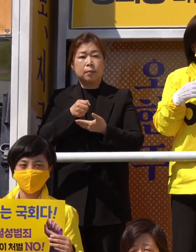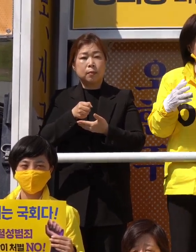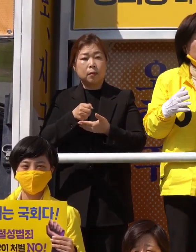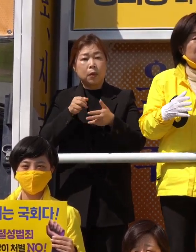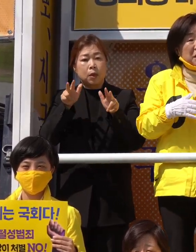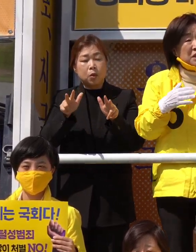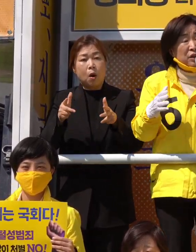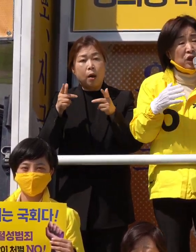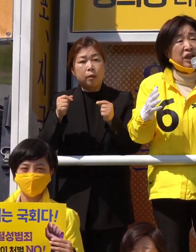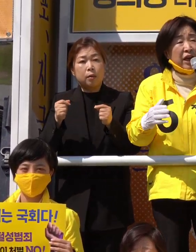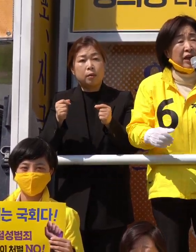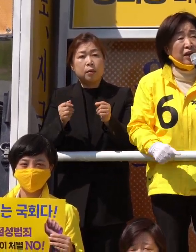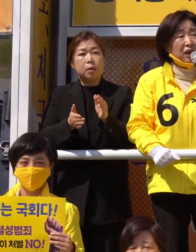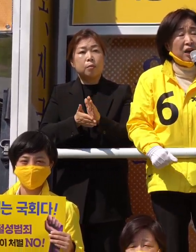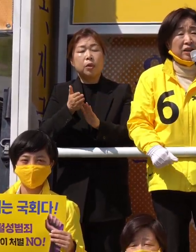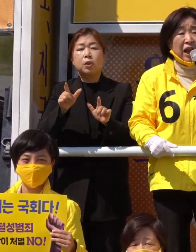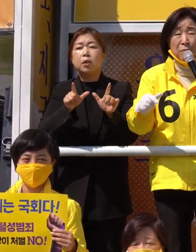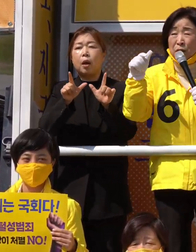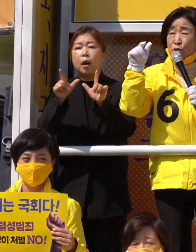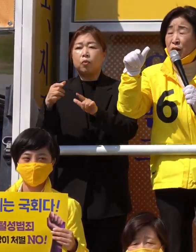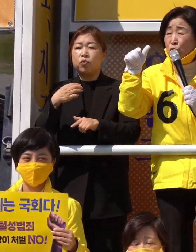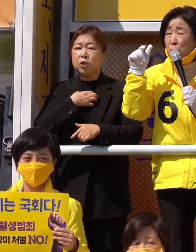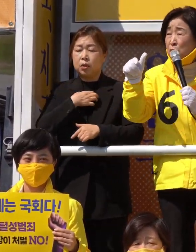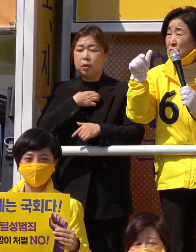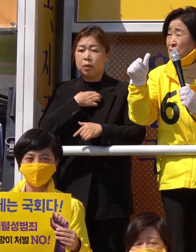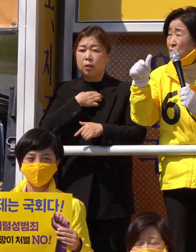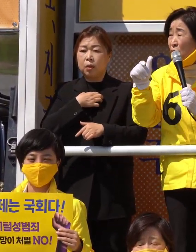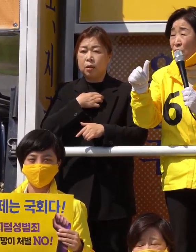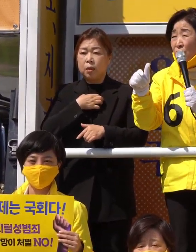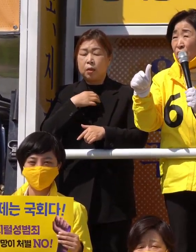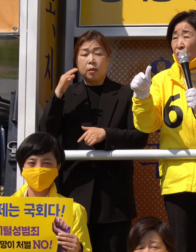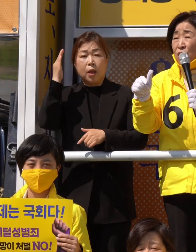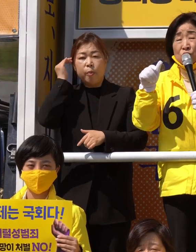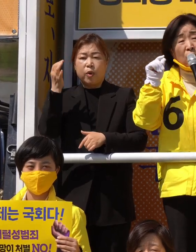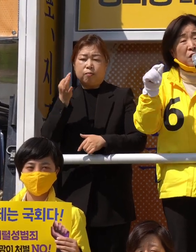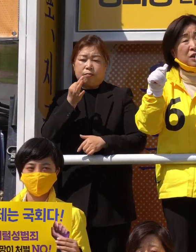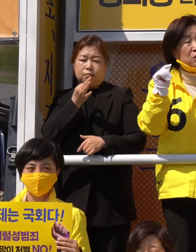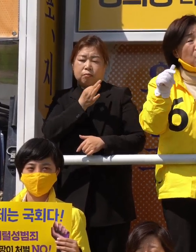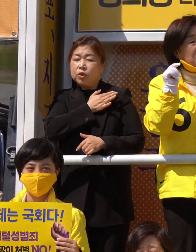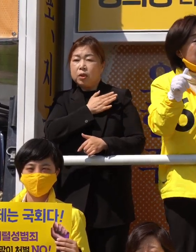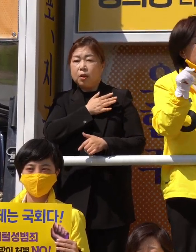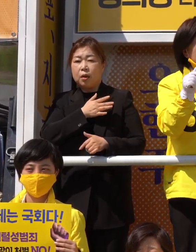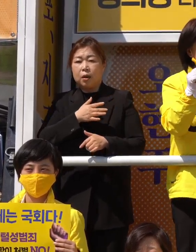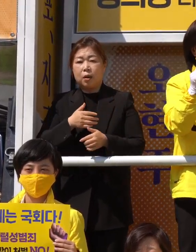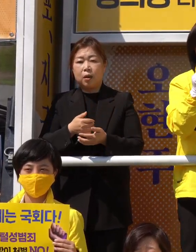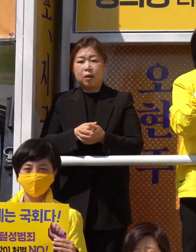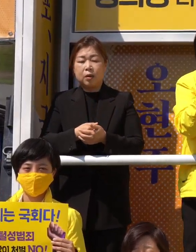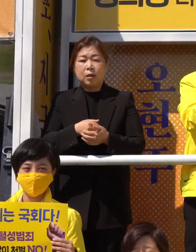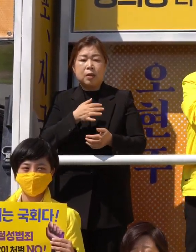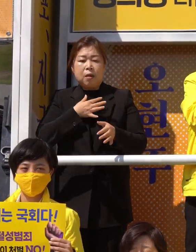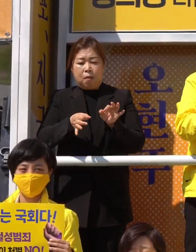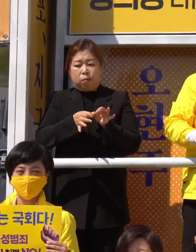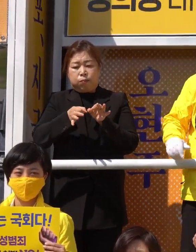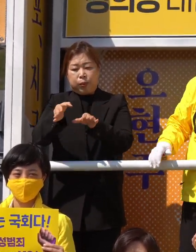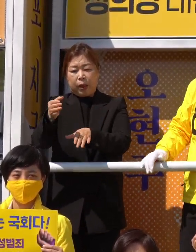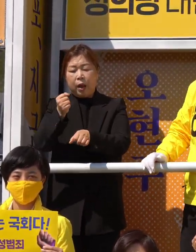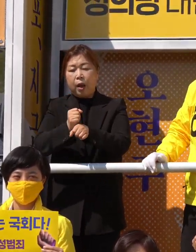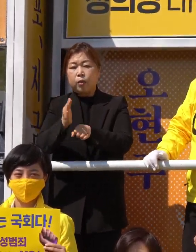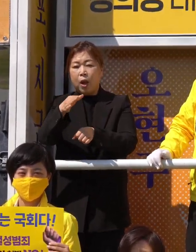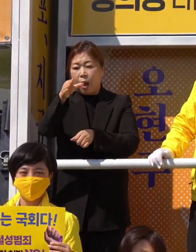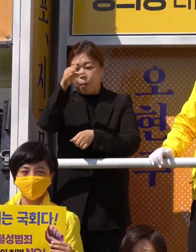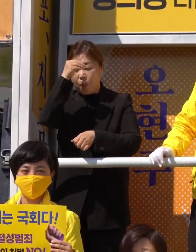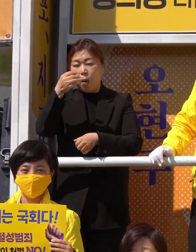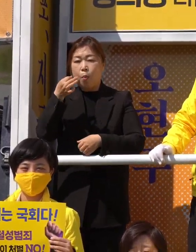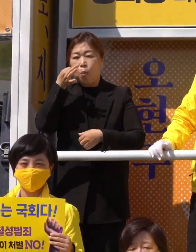지금과 같은 민생위기에 대한민국의 슈퍼부자들도 노블리스 오블리제를 모범을